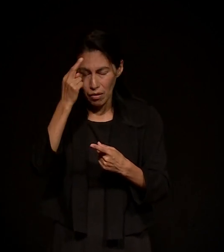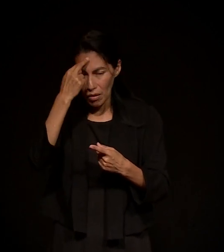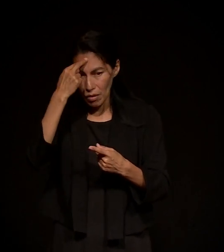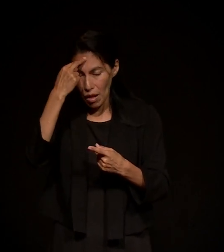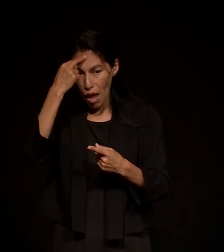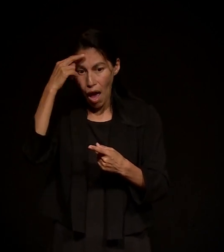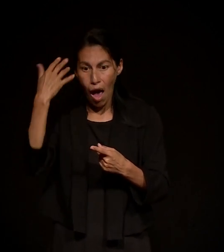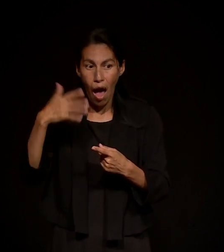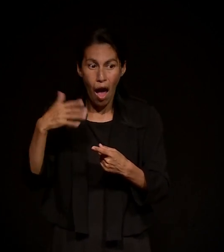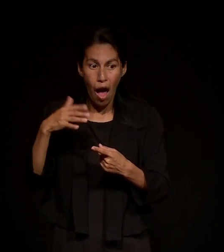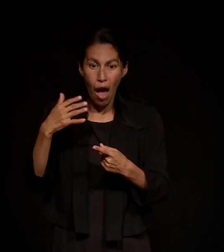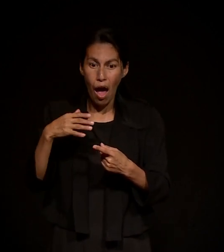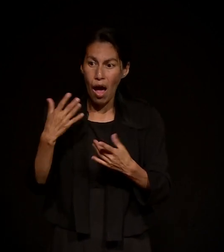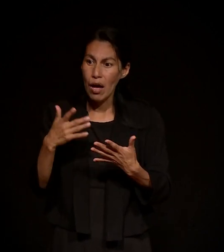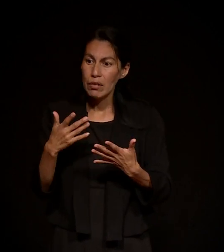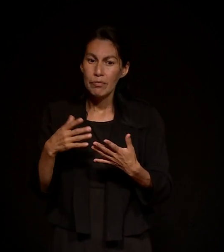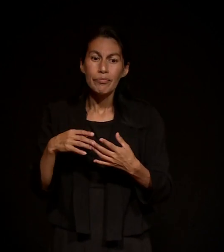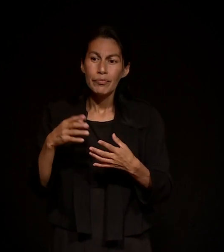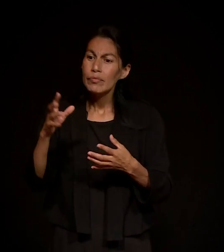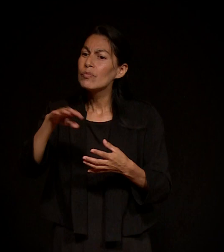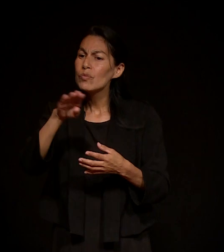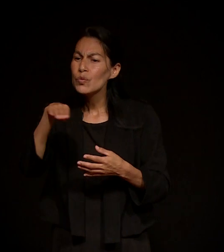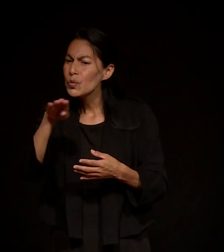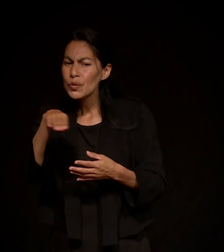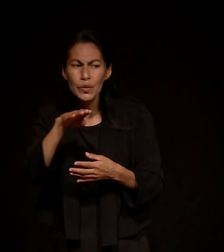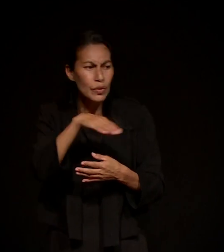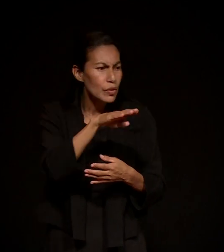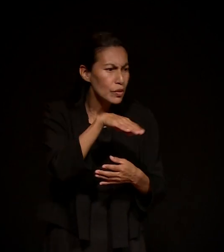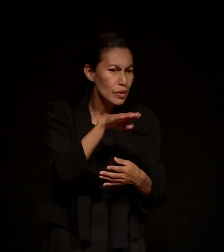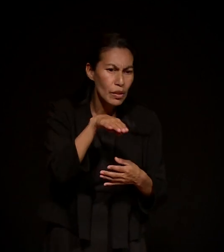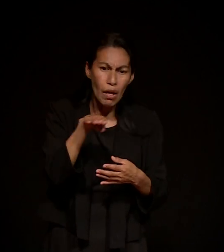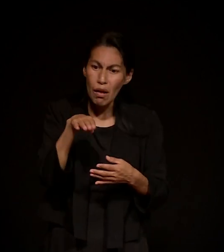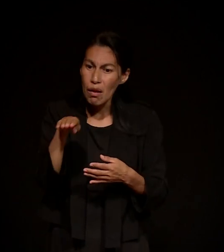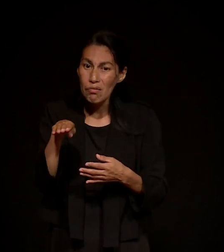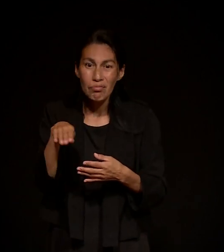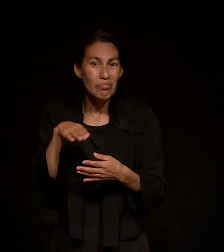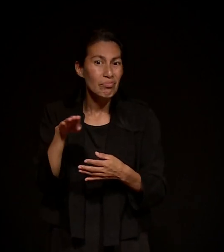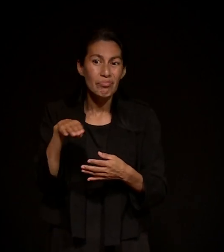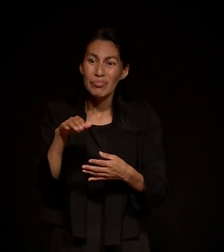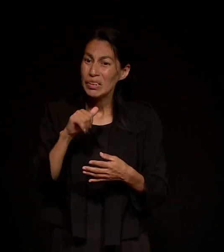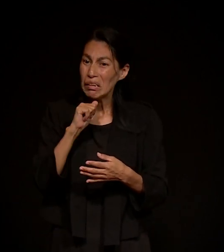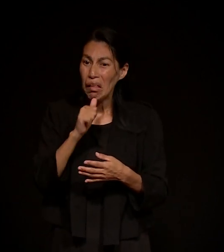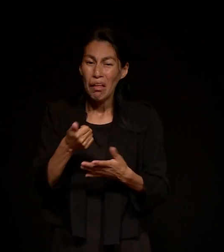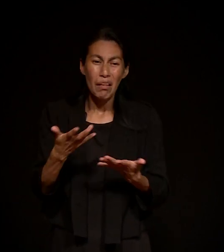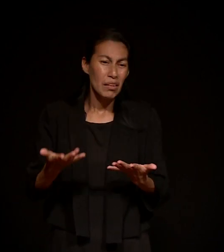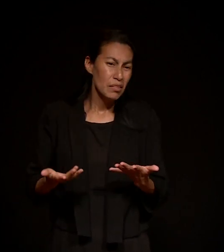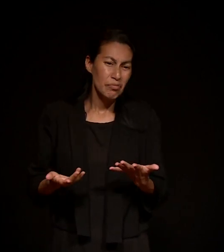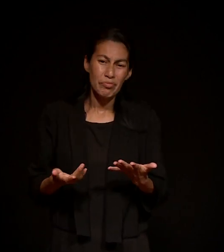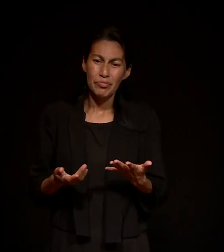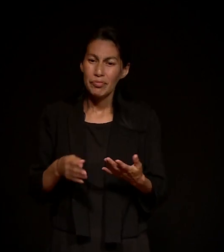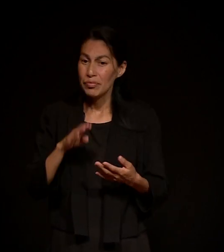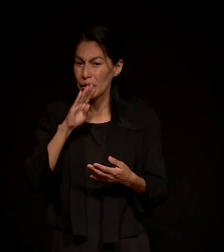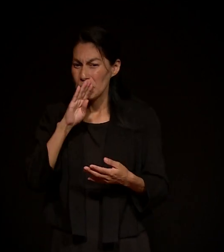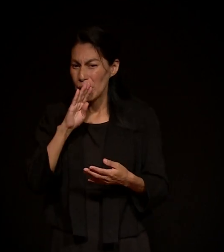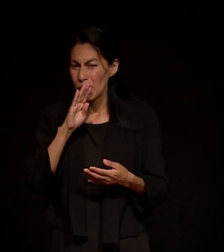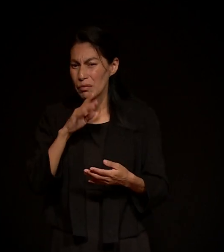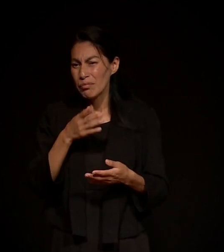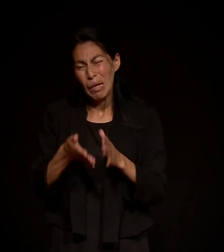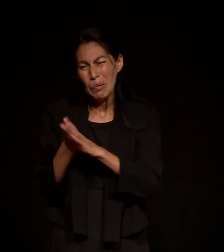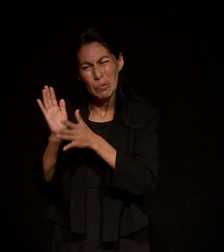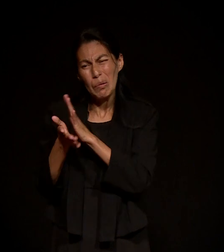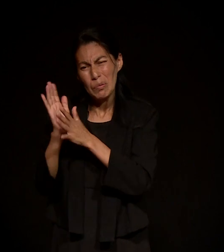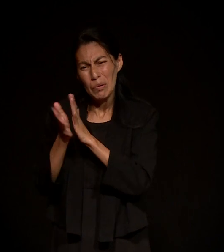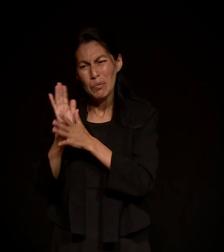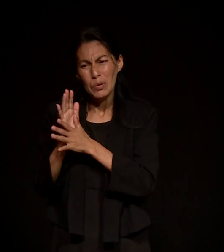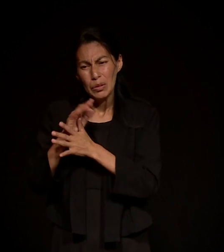nos acordamos y dijimos, hay que buscarla para meterla y que no se quede afuera. Y pues lo estuvimos buscando y no la encontrábamos y mi